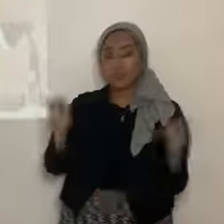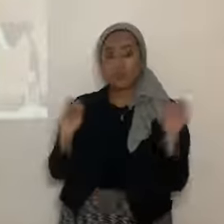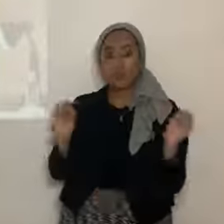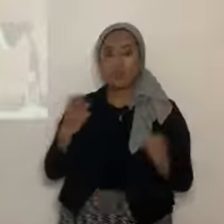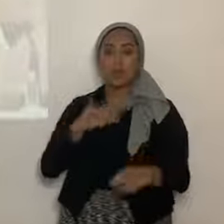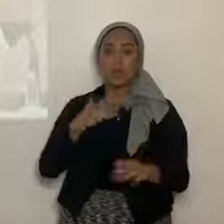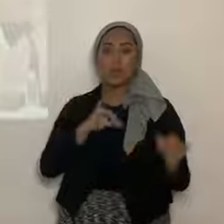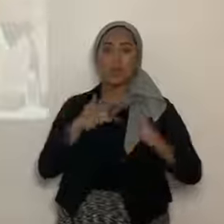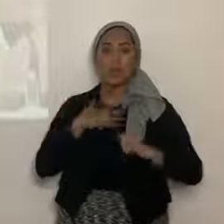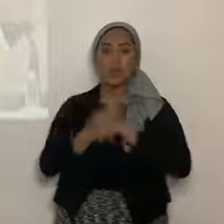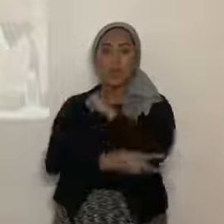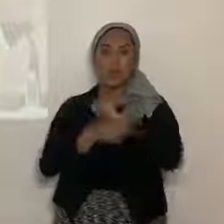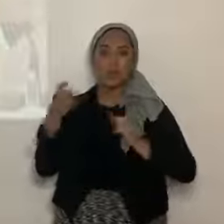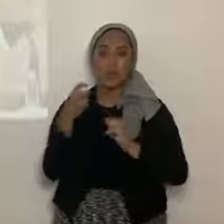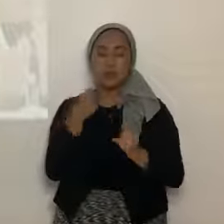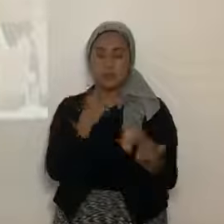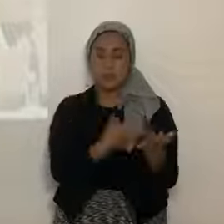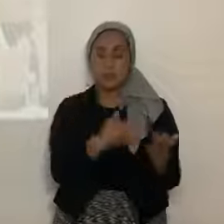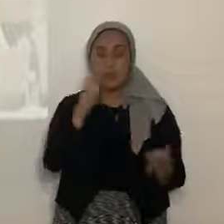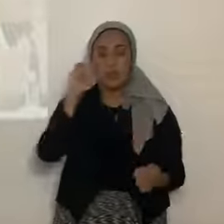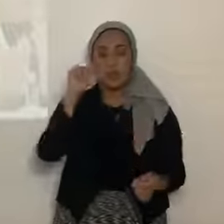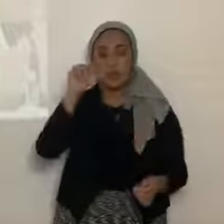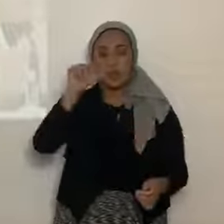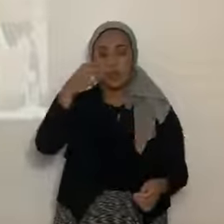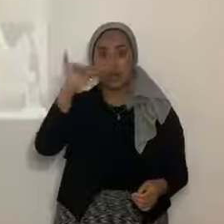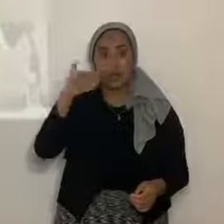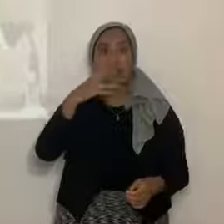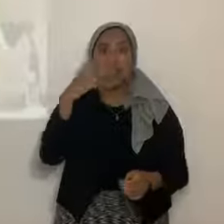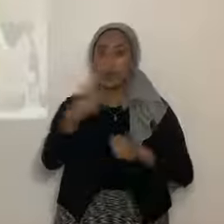ladrón, según Malaquías, y los ladrones ni siquiera entran al reino de los cielos.